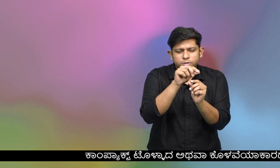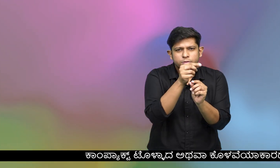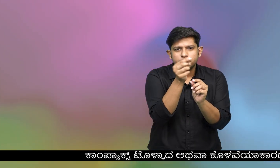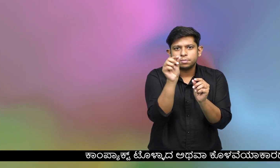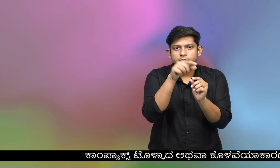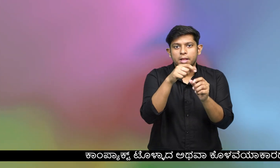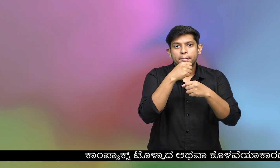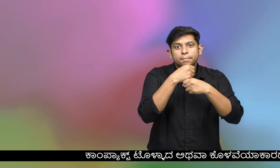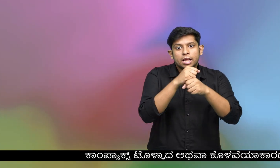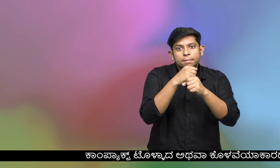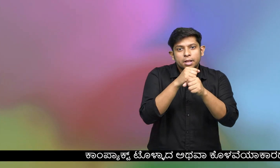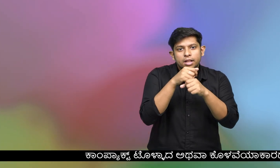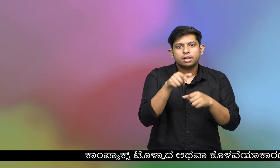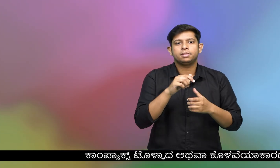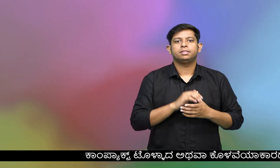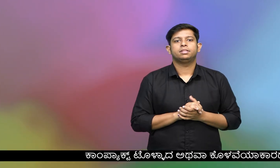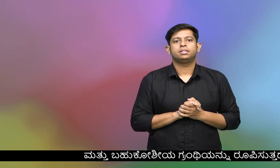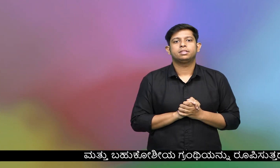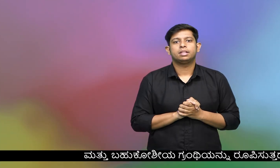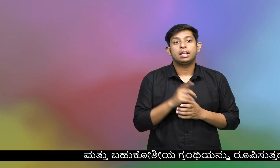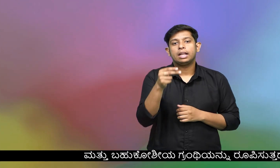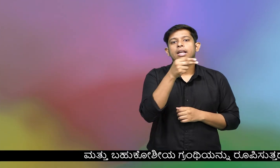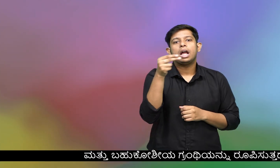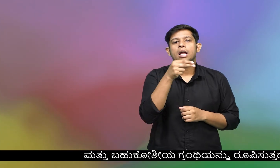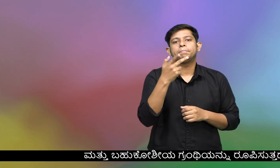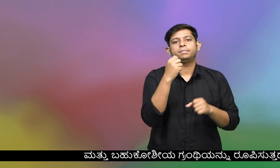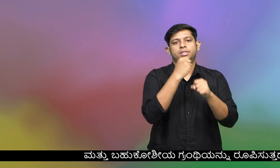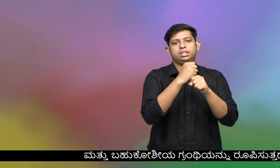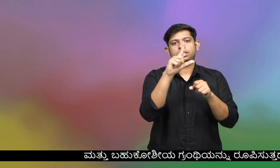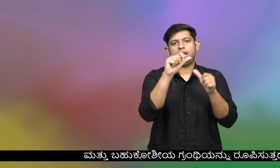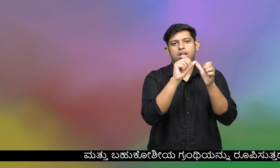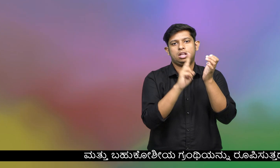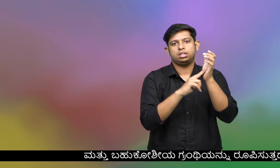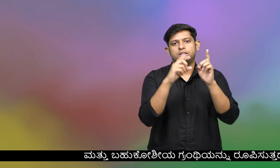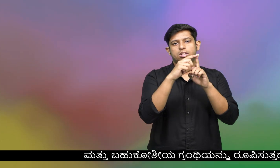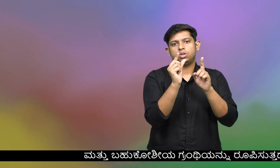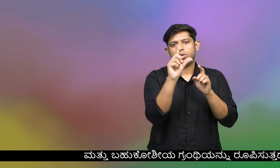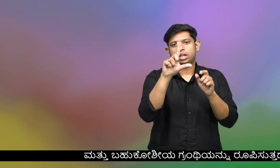ಕಾಂಪ್ಯಾಕ್ಟ್ ಟೊಳ್ಳಾದ ಅಥವಾ ಕೊಳವೆಯಾಕಾರದ ಮತ್ತು ಬಹುಕೋಶೀಯ ಗ್ರಂಥಿಯನ್ನು ರೂಪಿಸುತ್ತದೆ.